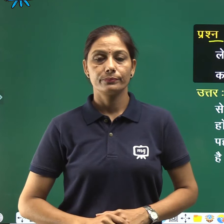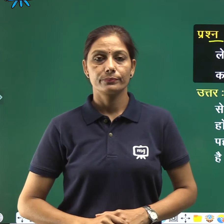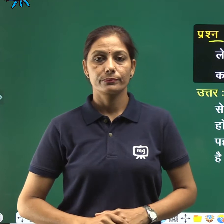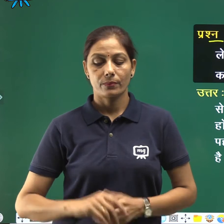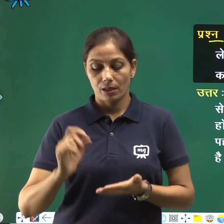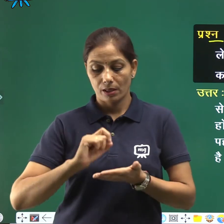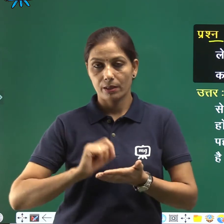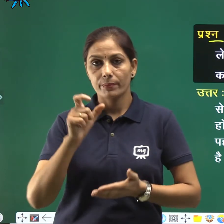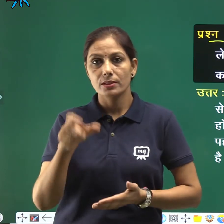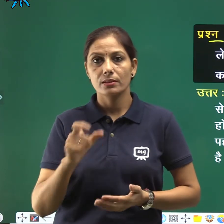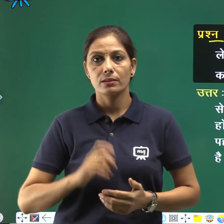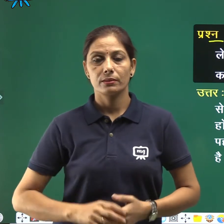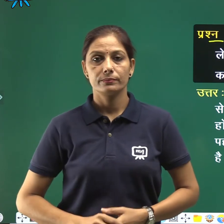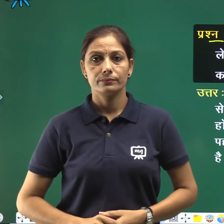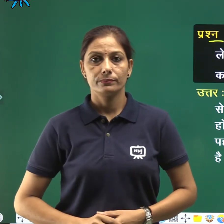लेखक ने